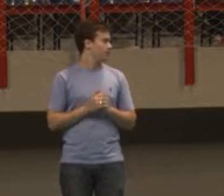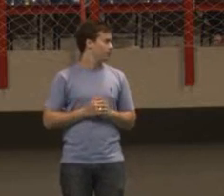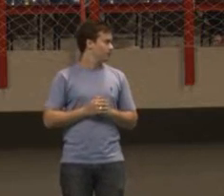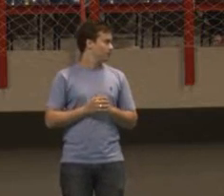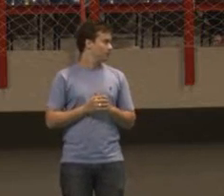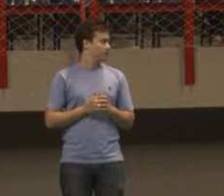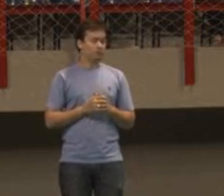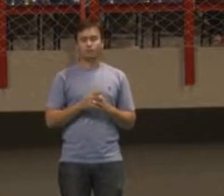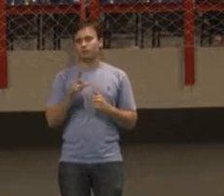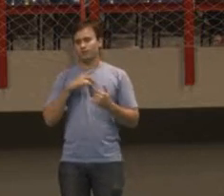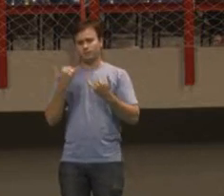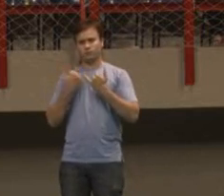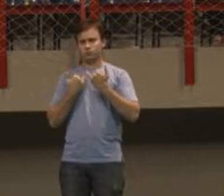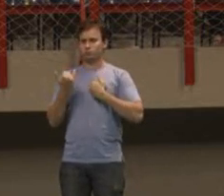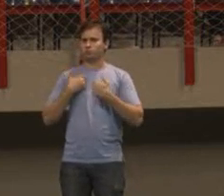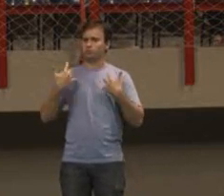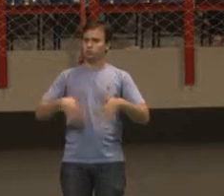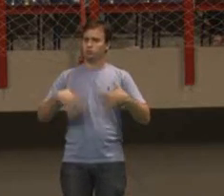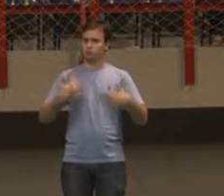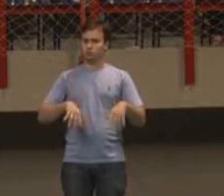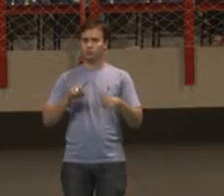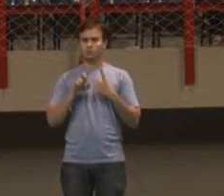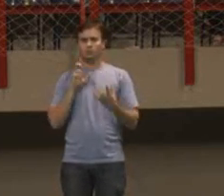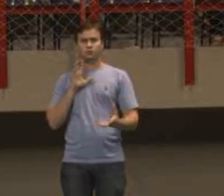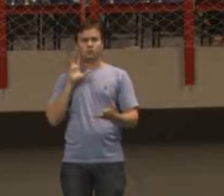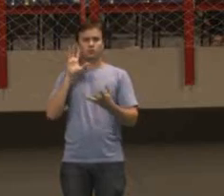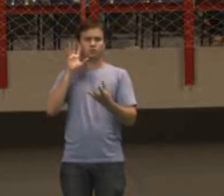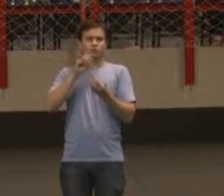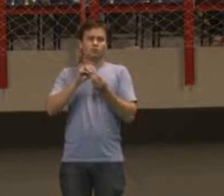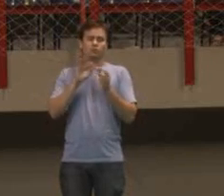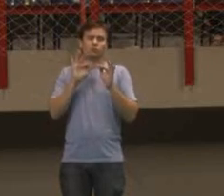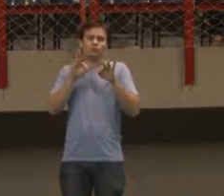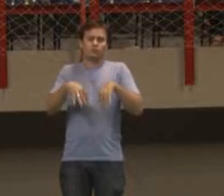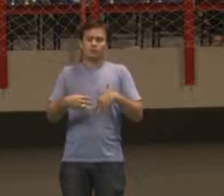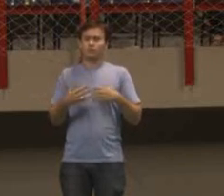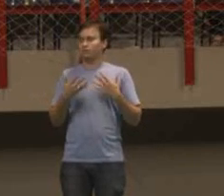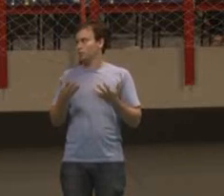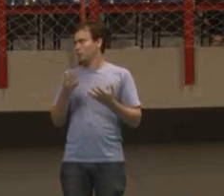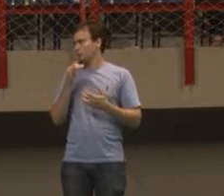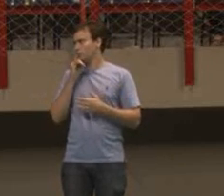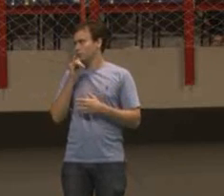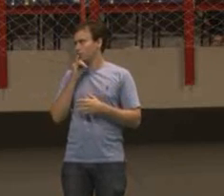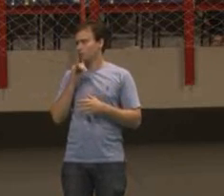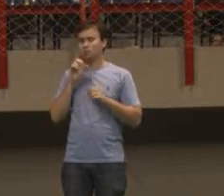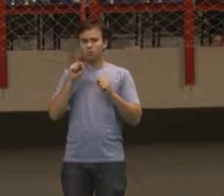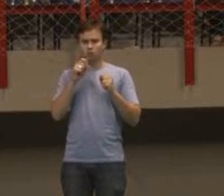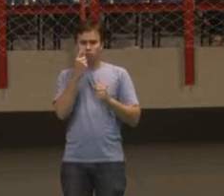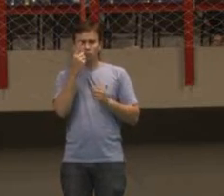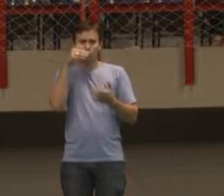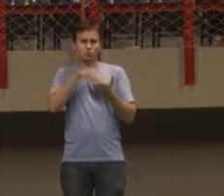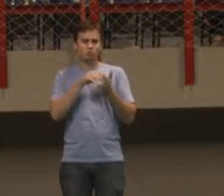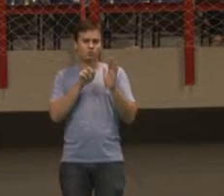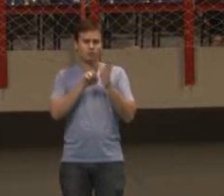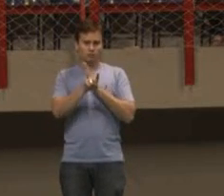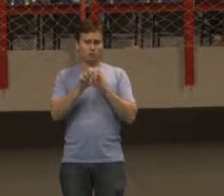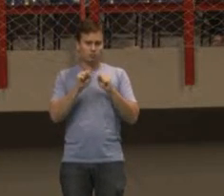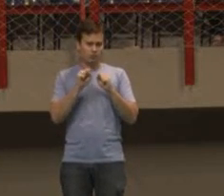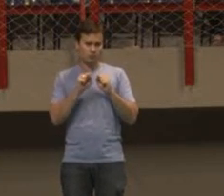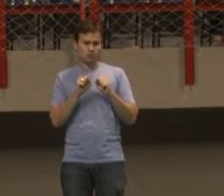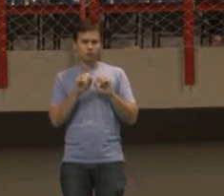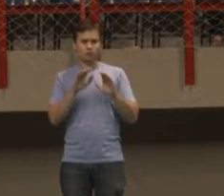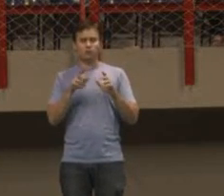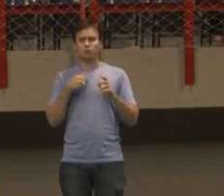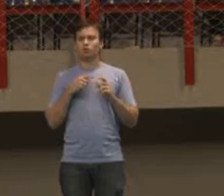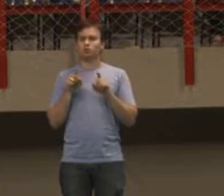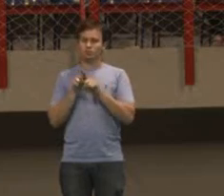necessárias, muitas informações para vocês, mas eu quero fechar nessa daqui e fazer uma questão. Pode ser? E eu vou